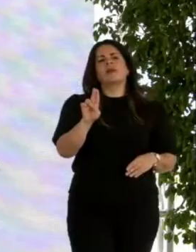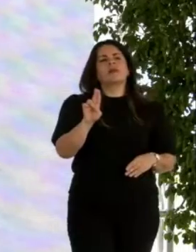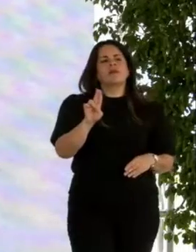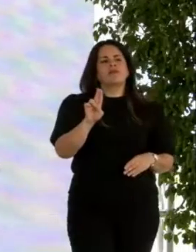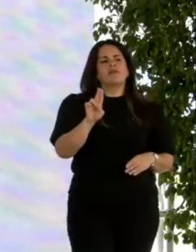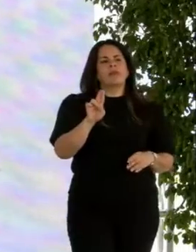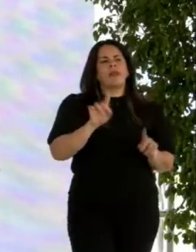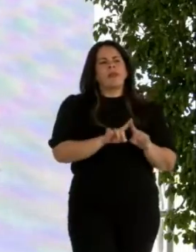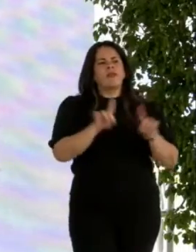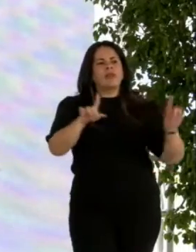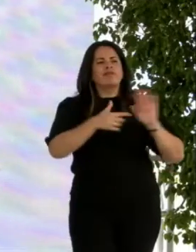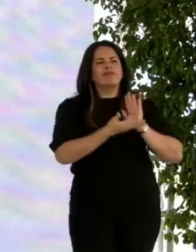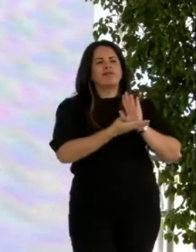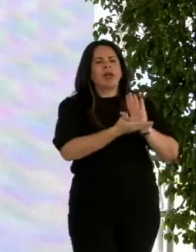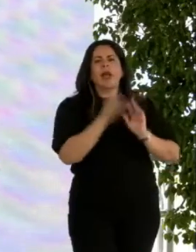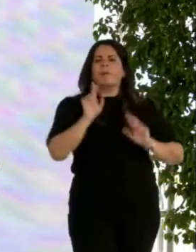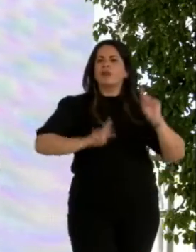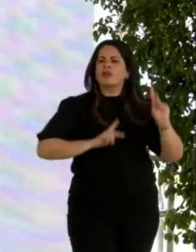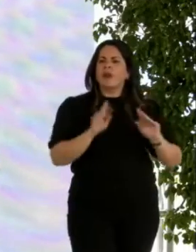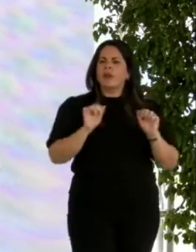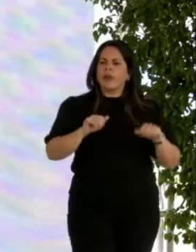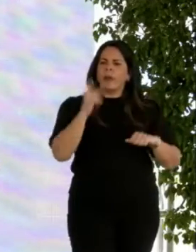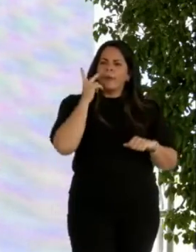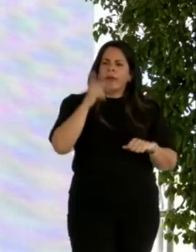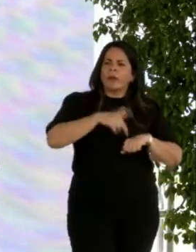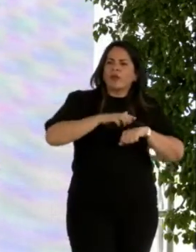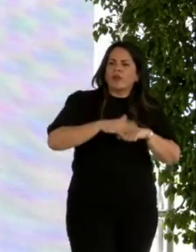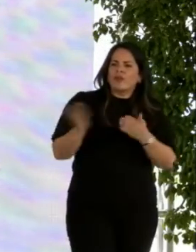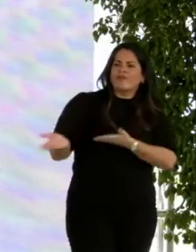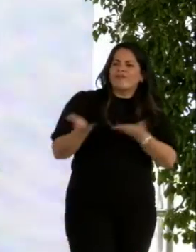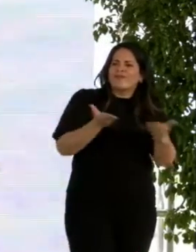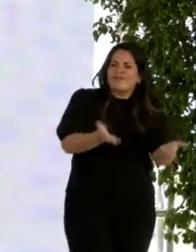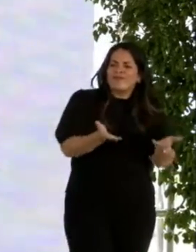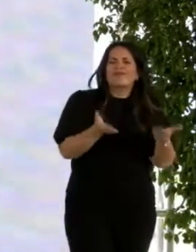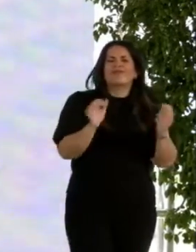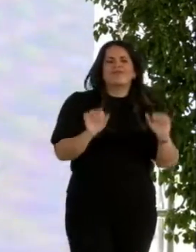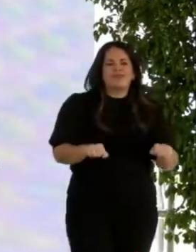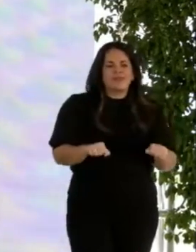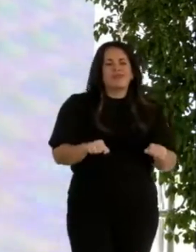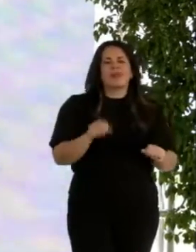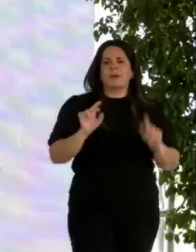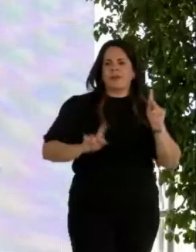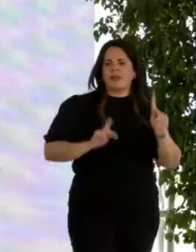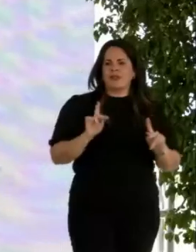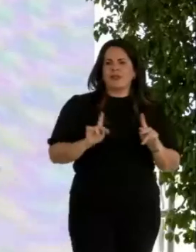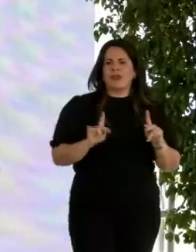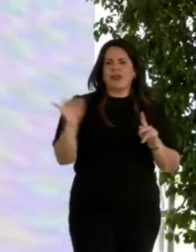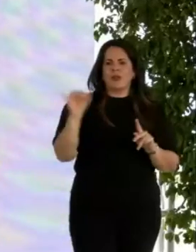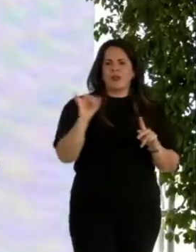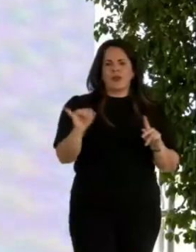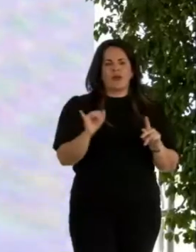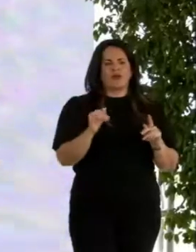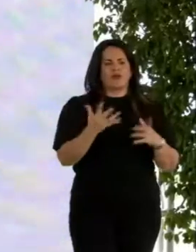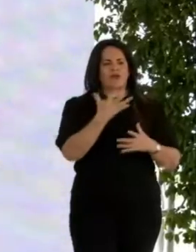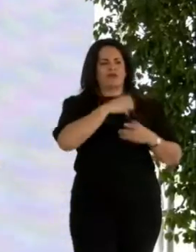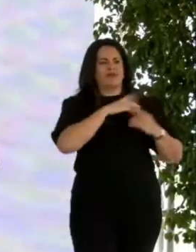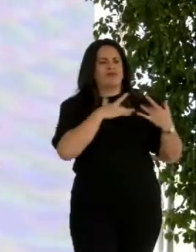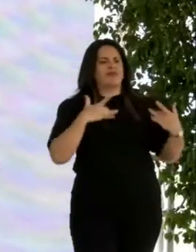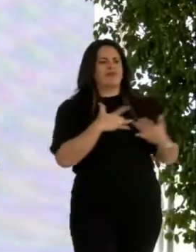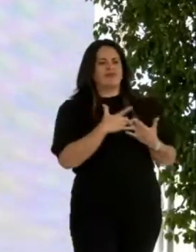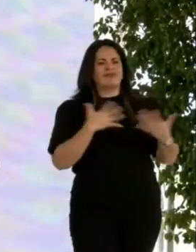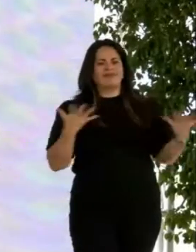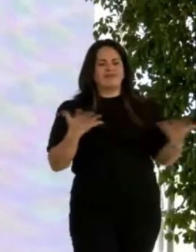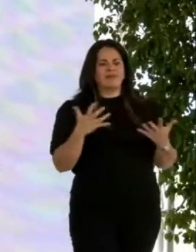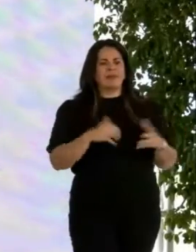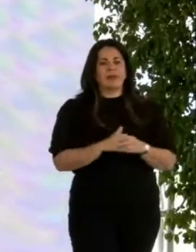algo diferente para que la gente vea lo que Puerto Rico tiene que ofrecer y lo que su gente tiene que dar siempre en su corazón.